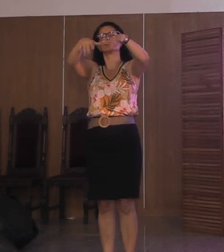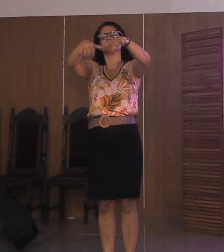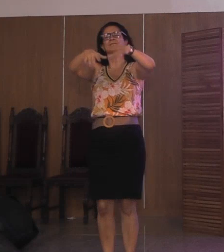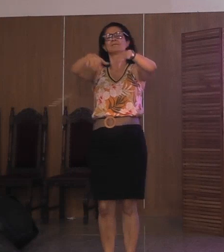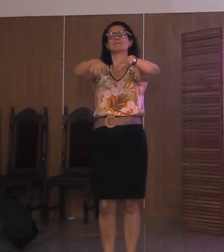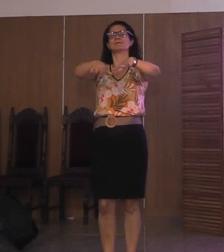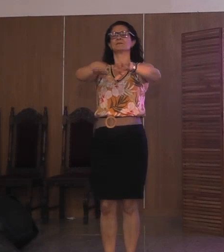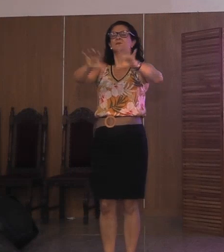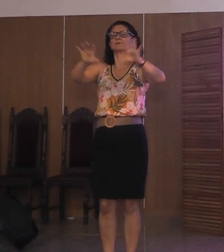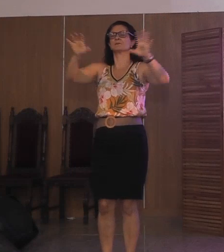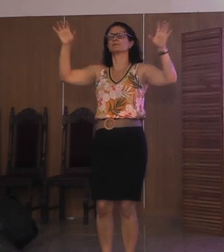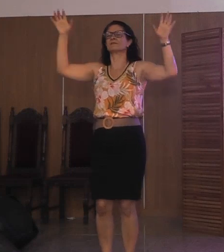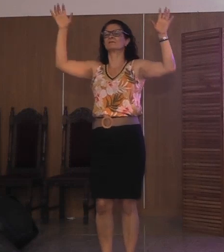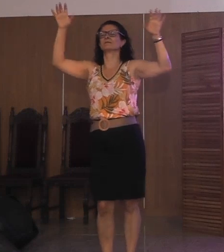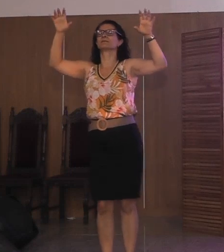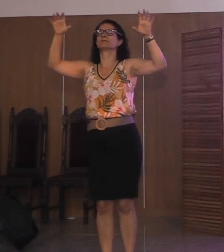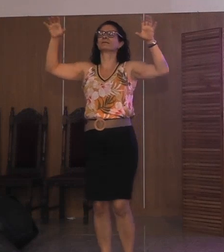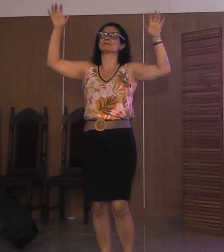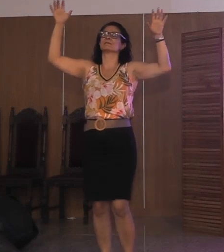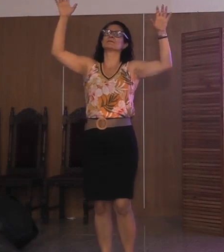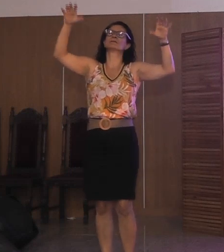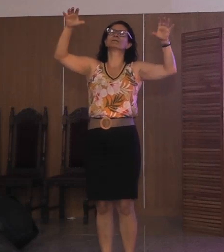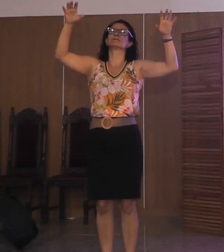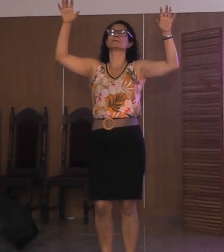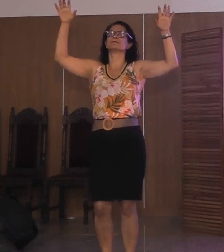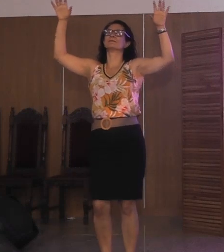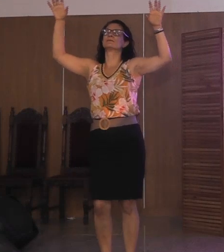chover, vai chover.